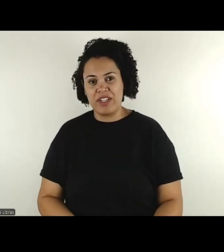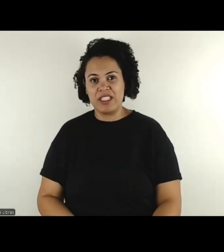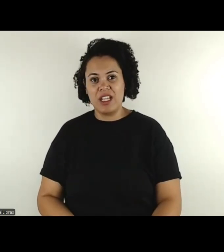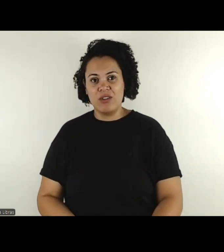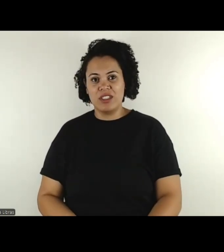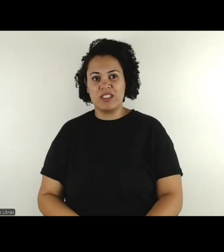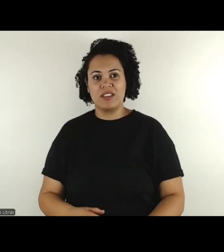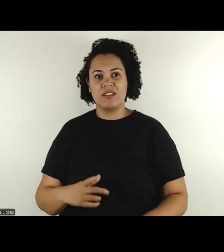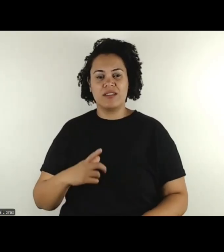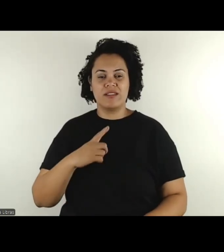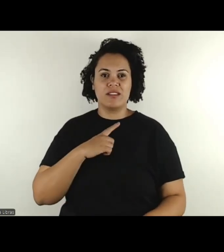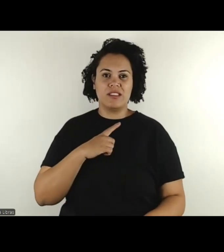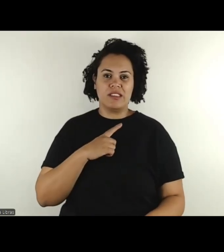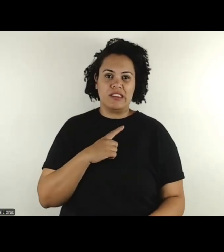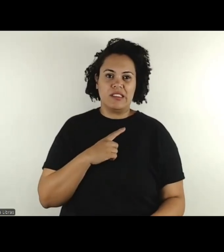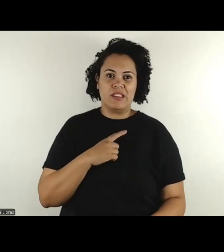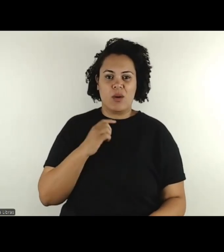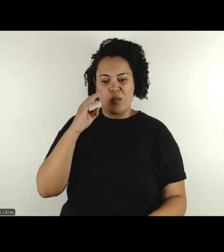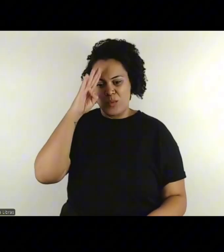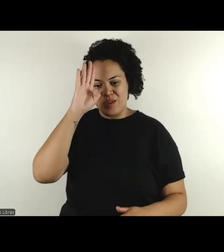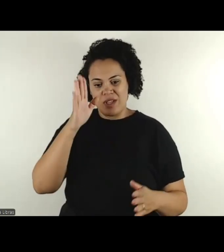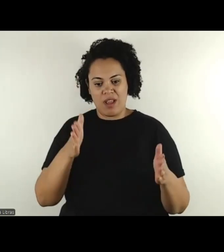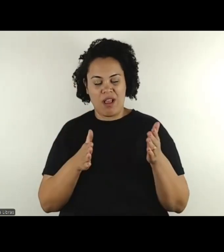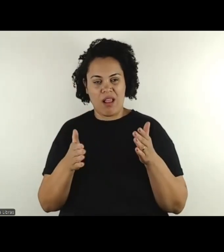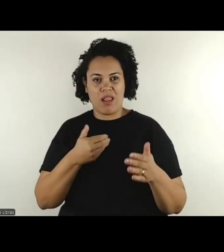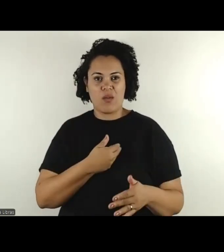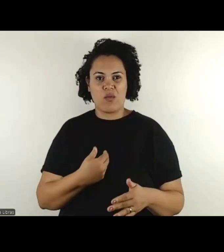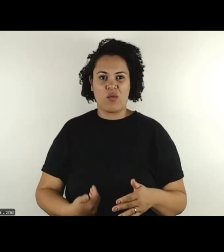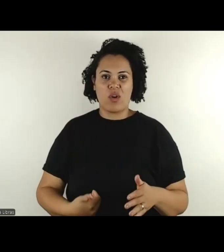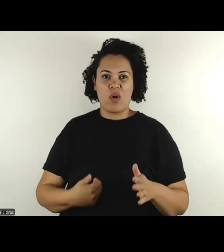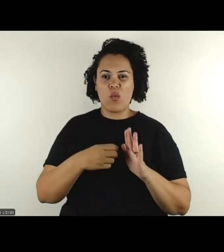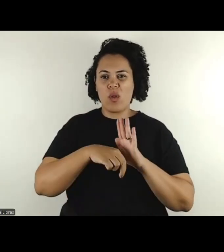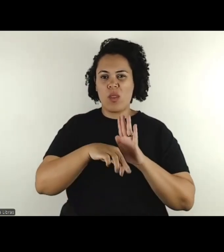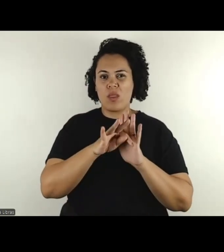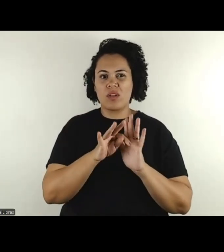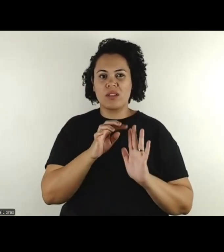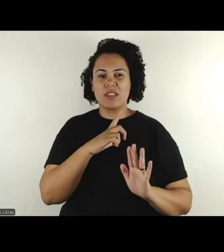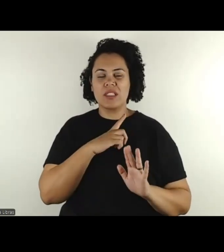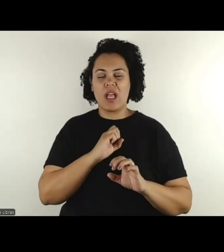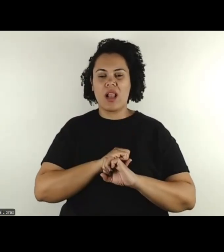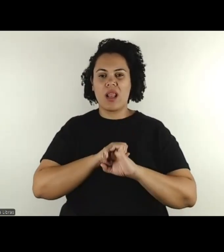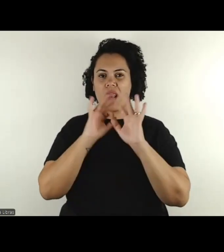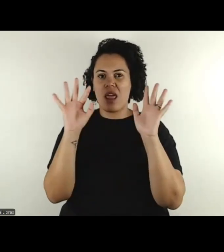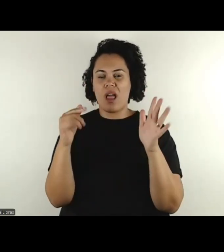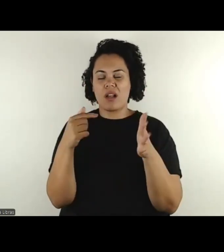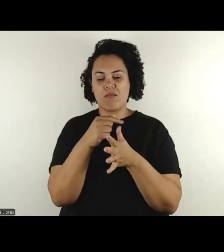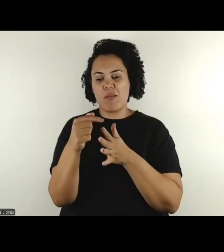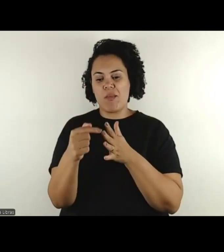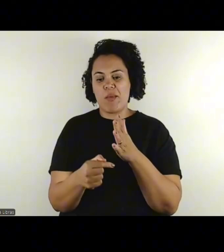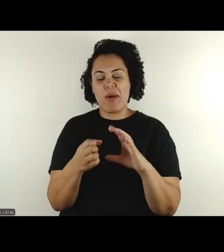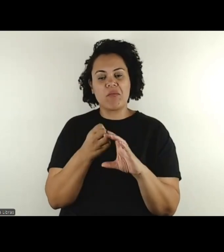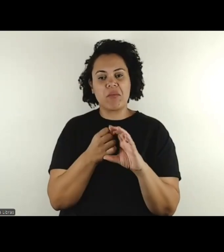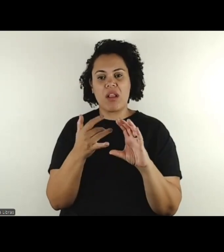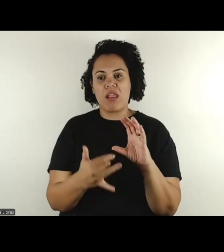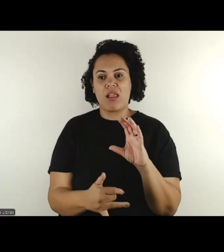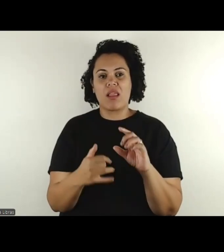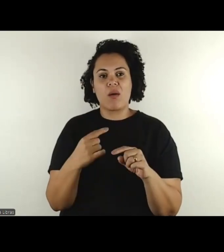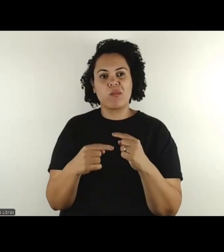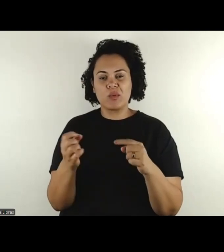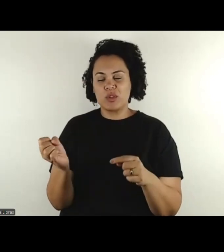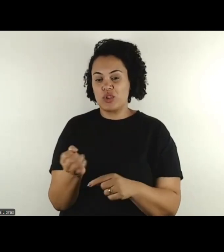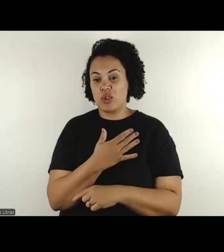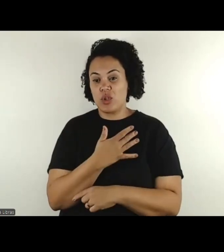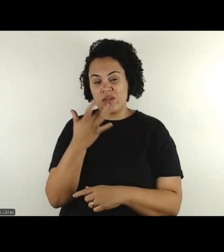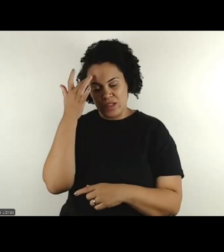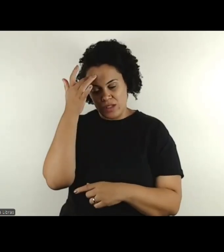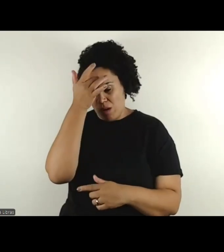federal, ainda no governo Bolsonaro, né, assim, lançou uma nota técnica para esclarecer quais seriam os aspectos dessa nova política de saúde mental,